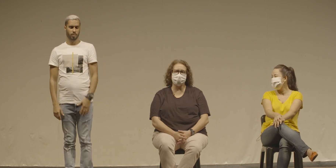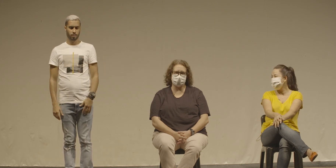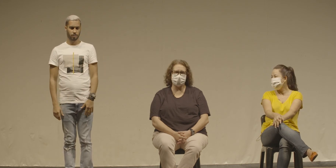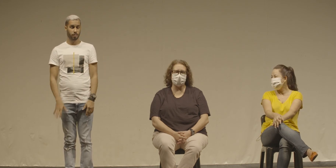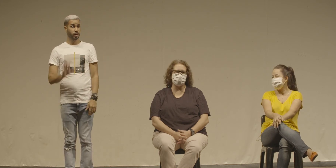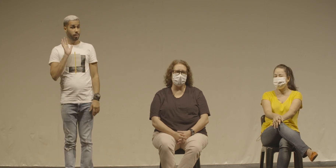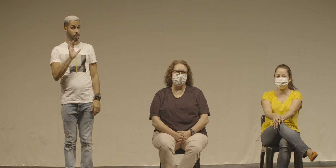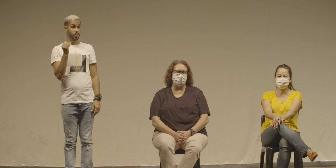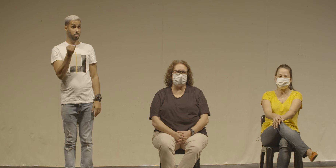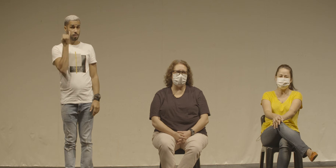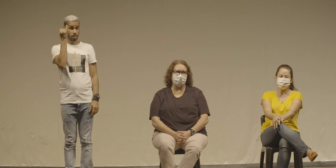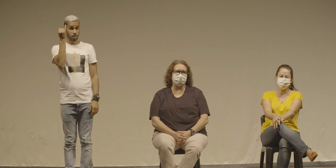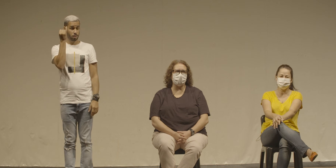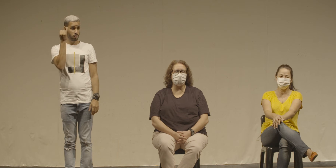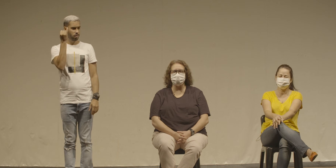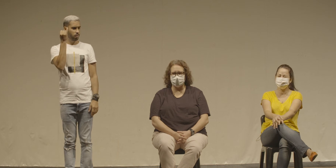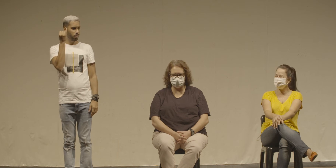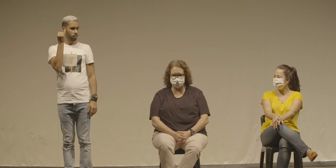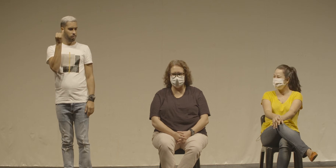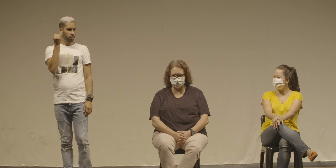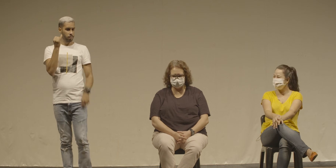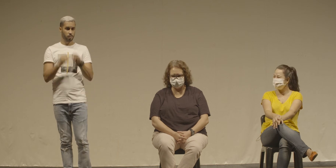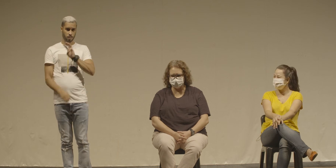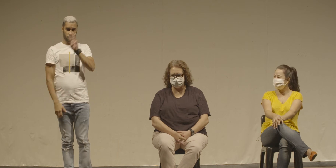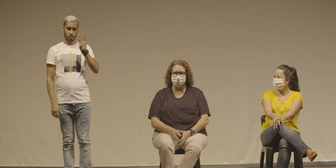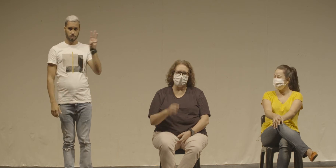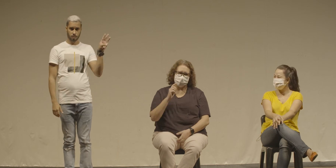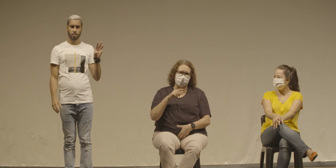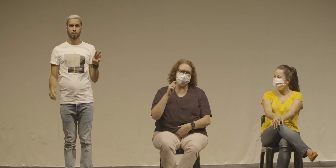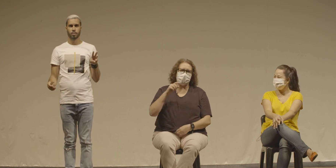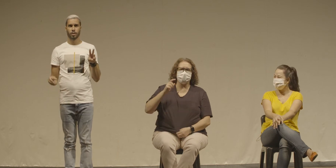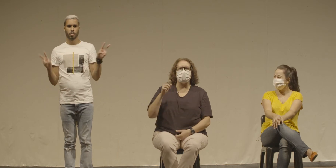importante ressaltar que o site Mulheres à Sexta,